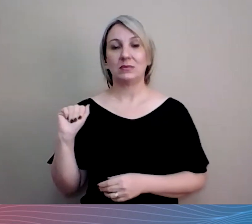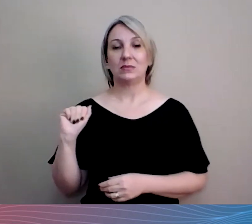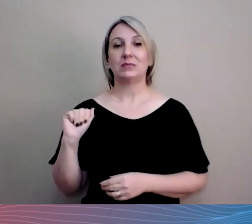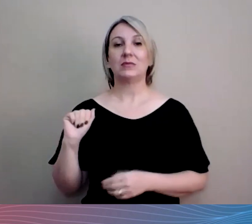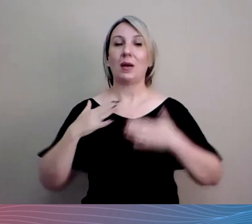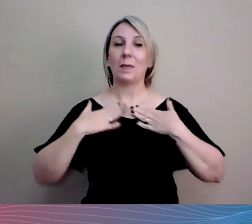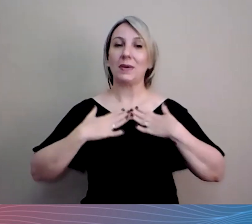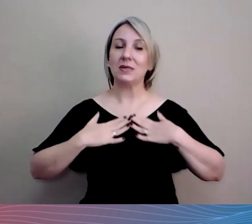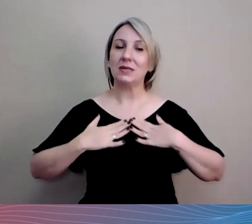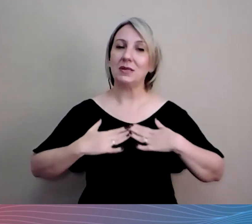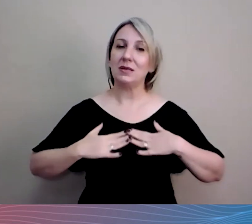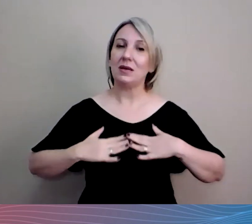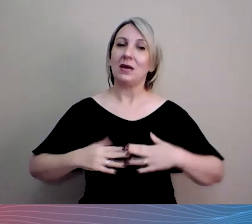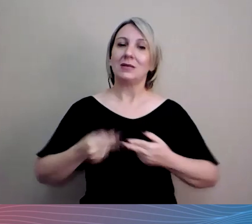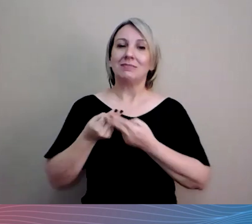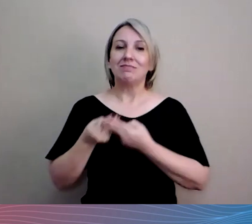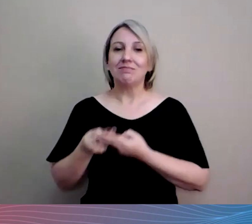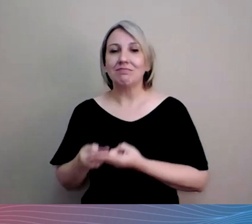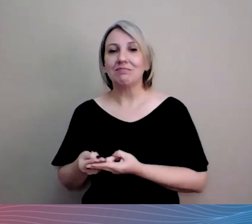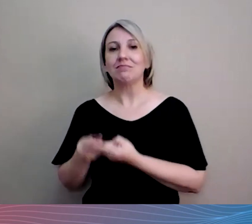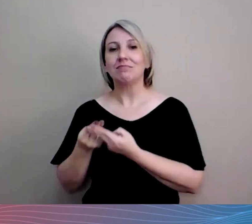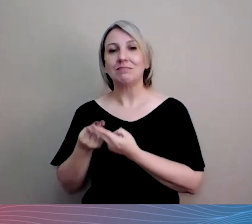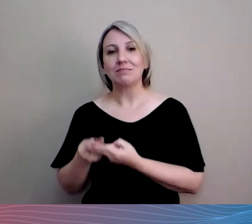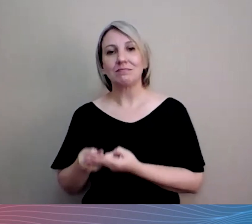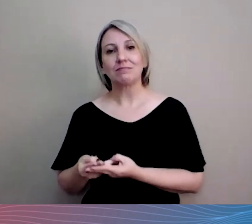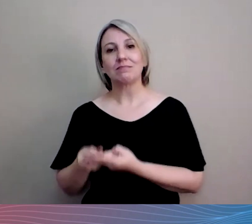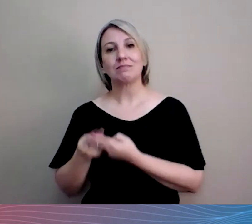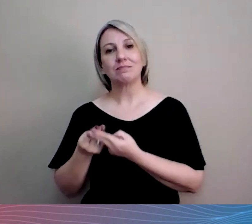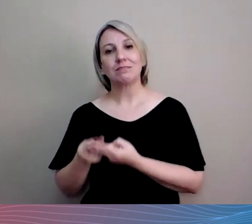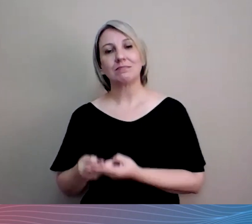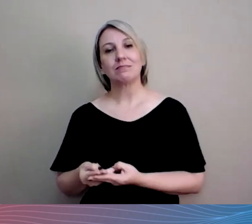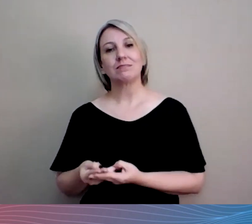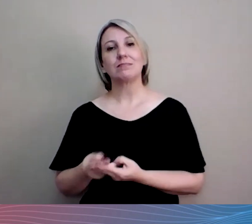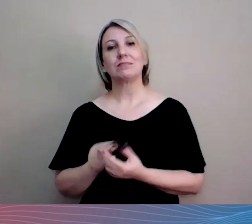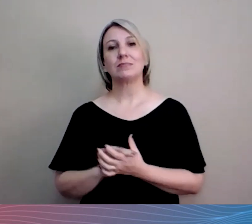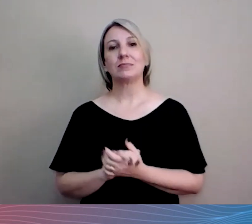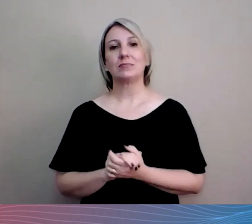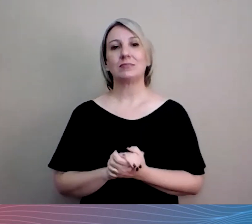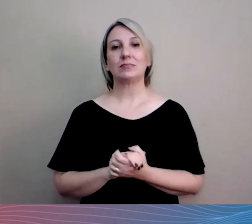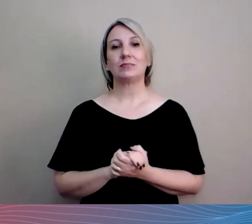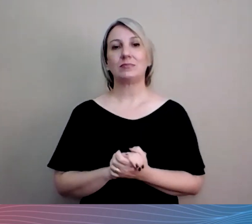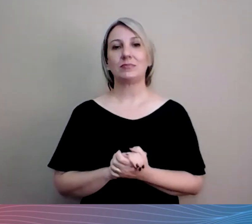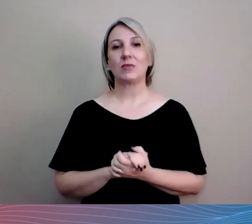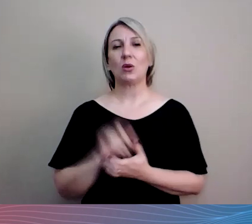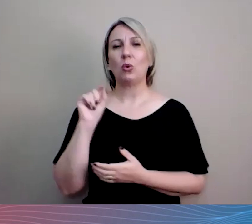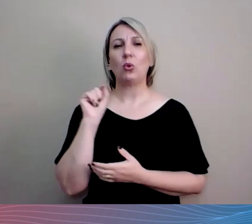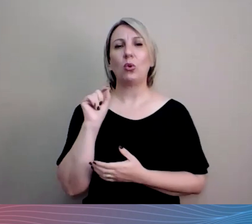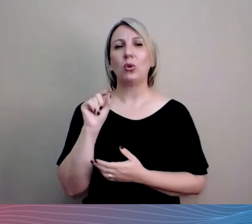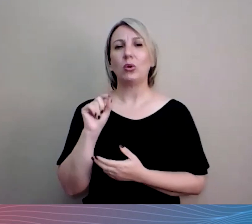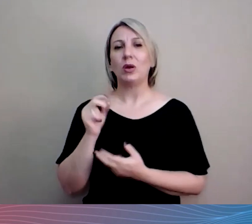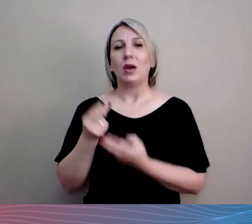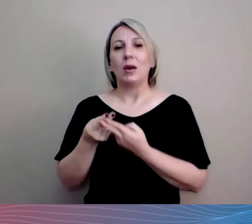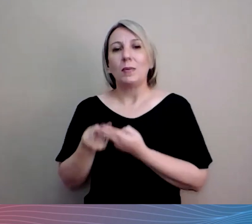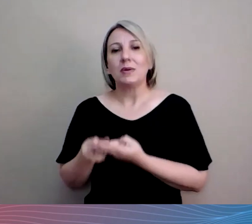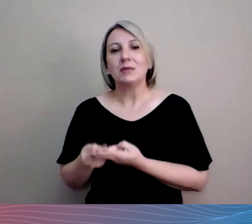longanimidade. O que é longanimidade? É a qualidade de ser tolerante, paciente,